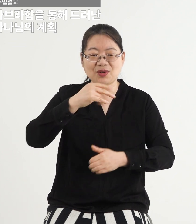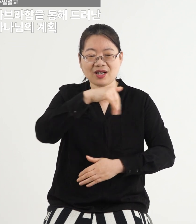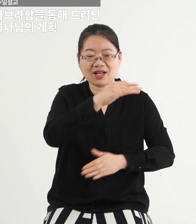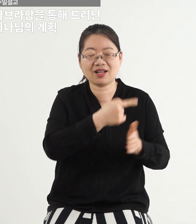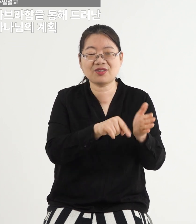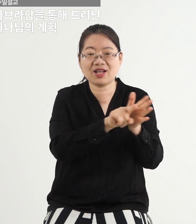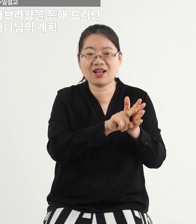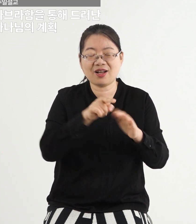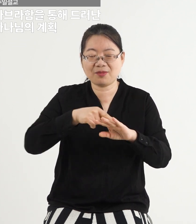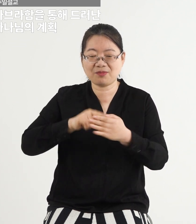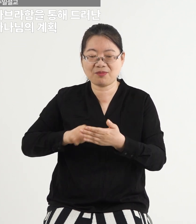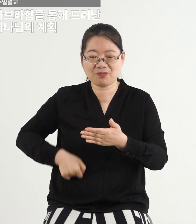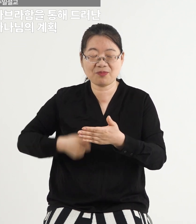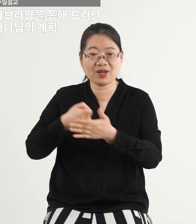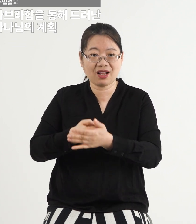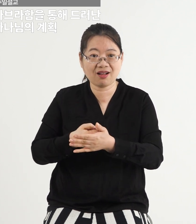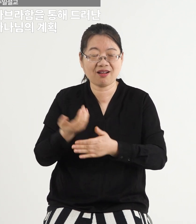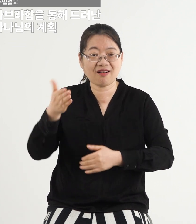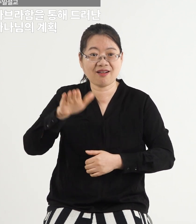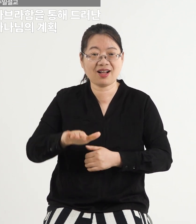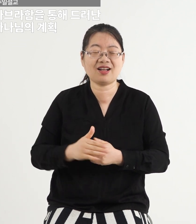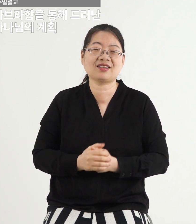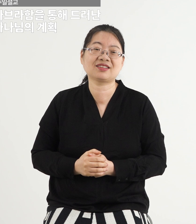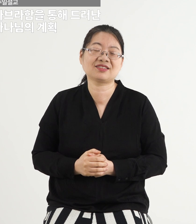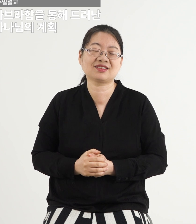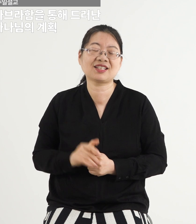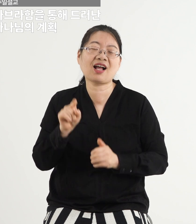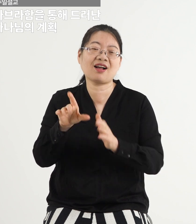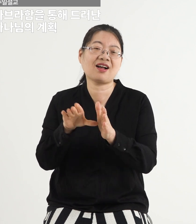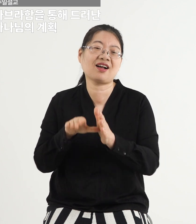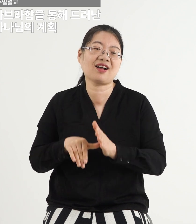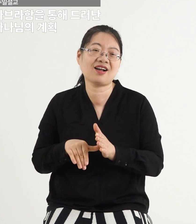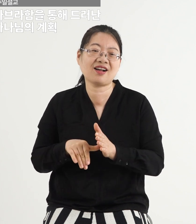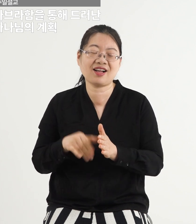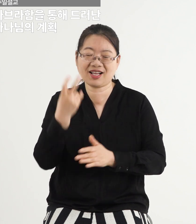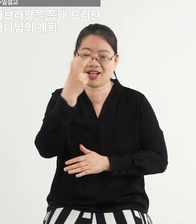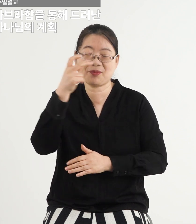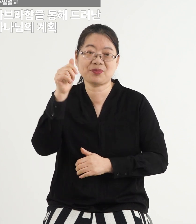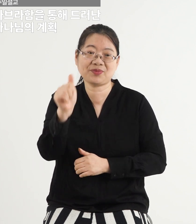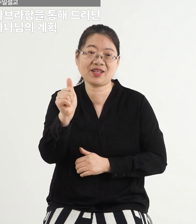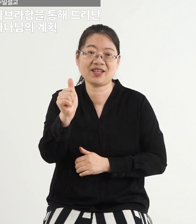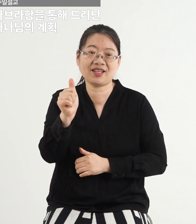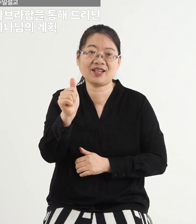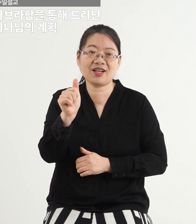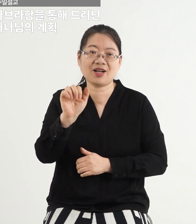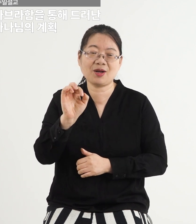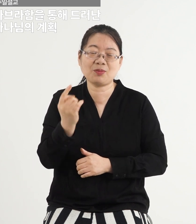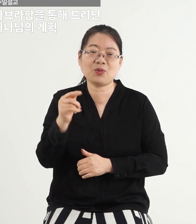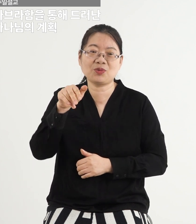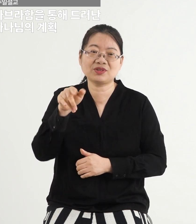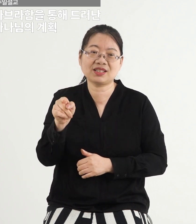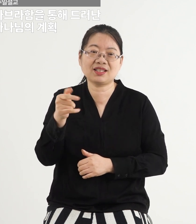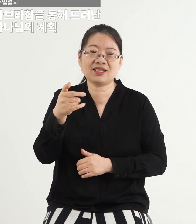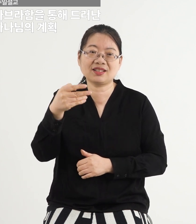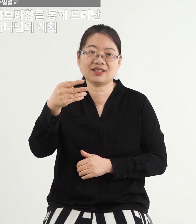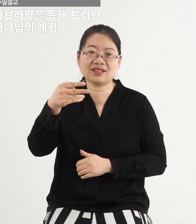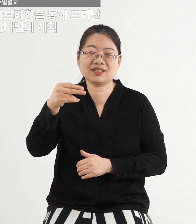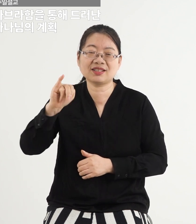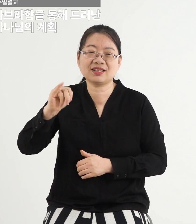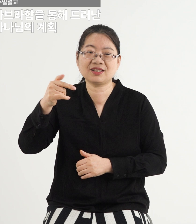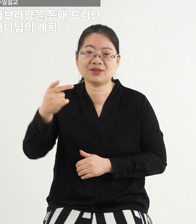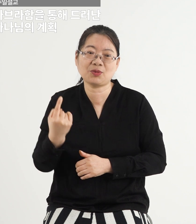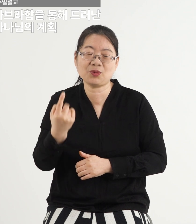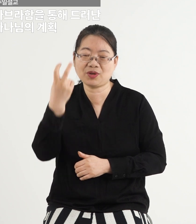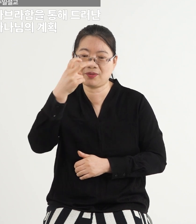돌아가려고 마음의 결심을 했었는데, 그때 그 감독이 포체티노라는 감독이 지금은